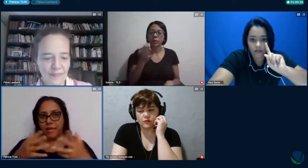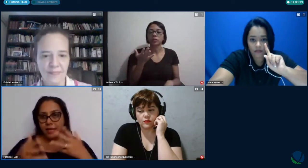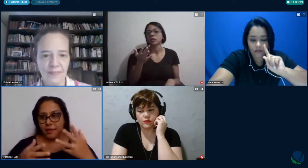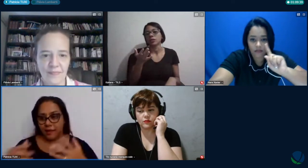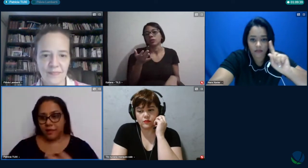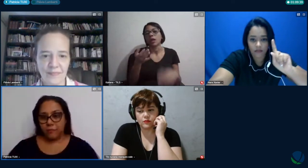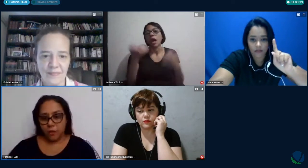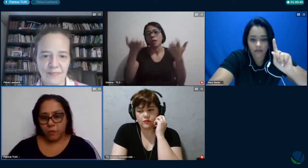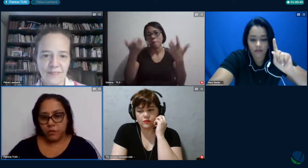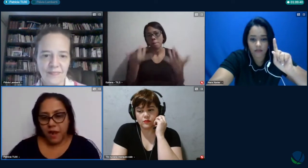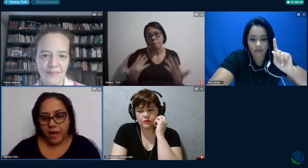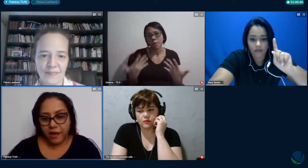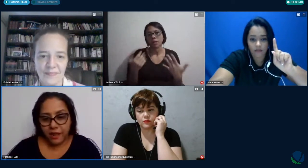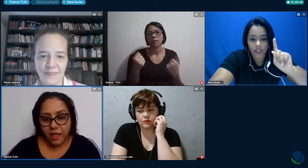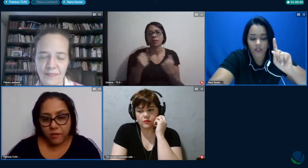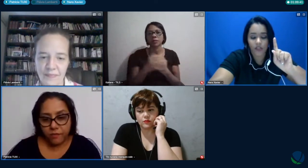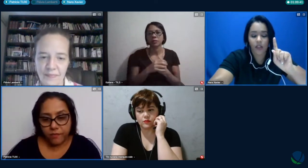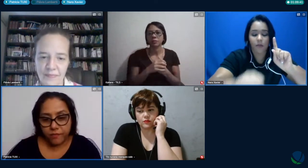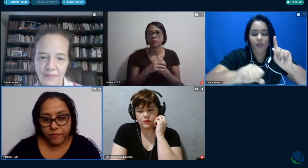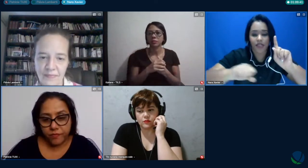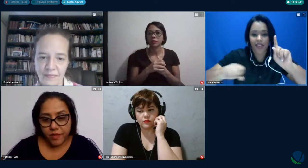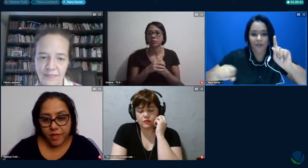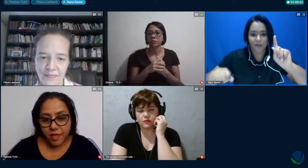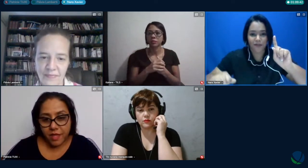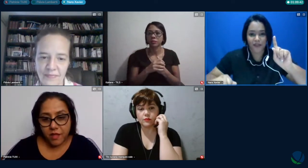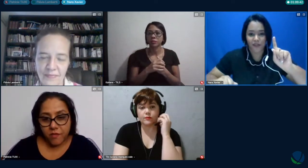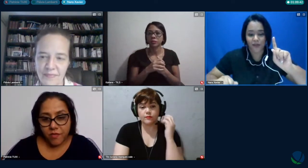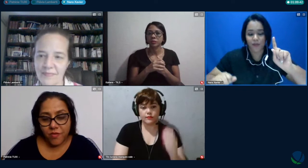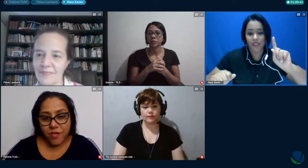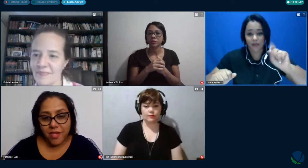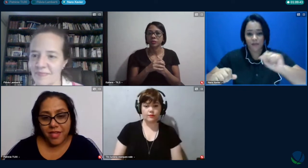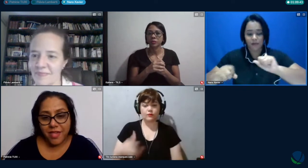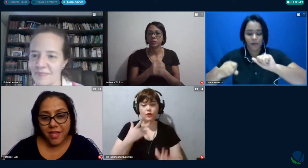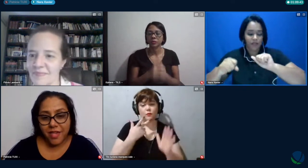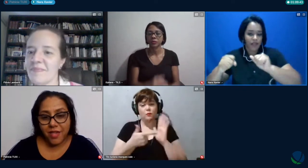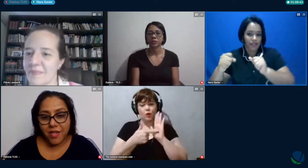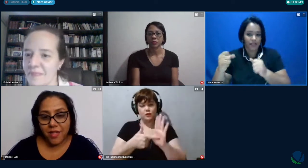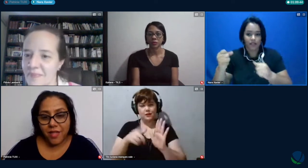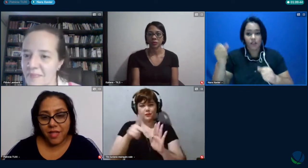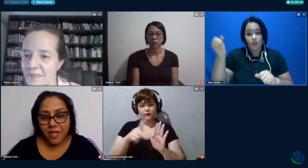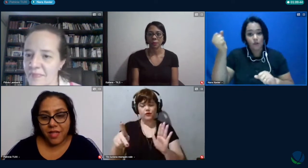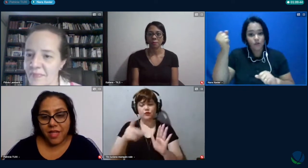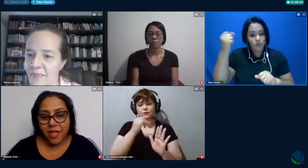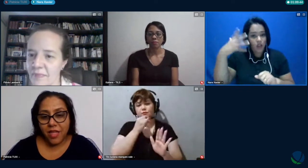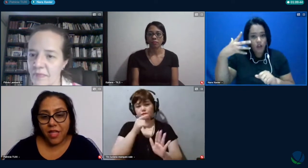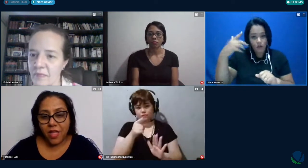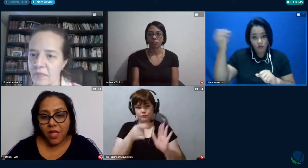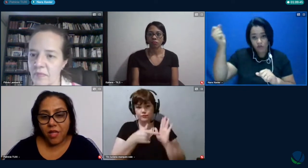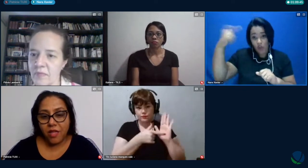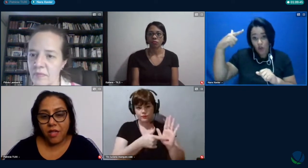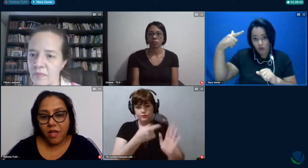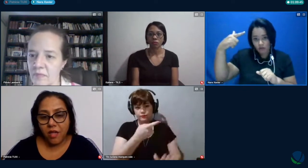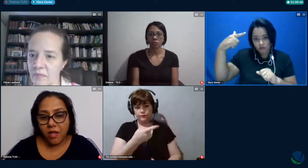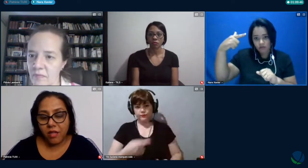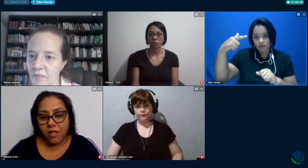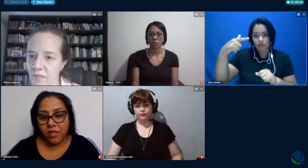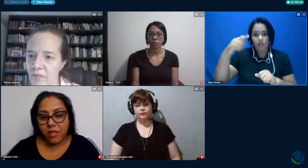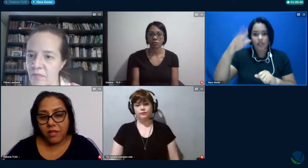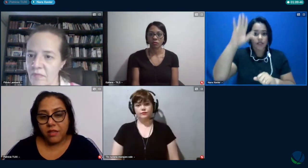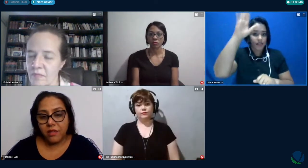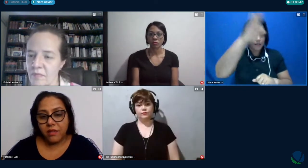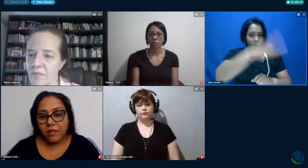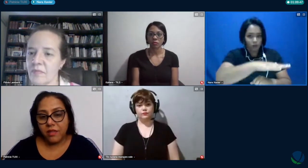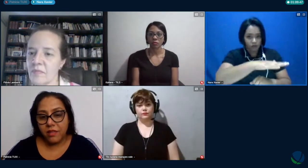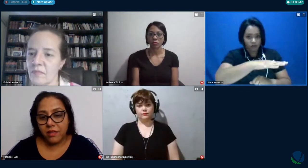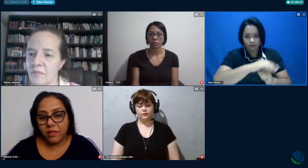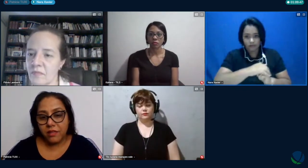ela explica, né? Bom, pode falar, Nara. Deixa eu só mostrar aqui para a professora. Por exemplo, eu posso falar assim, o sol